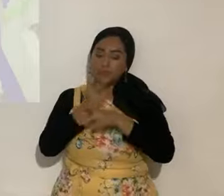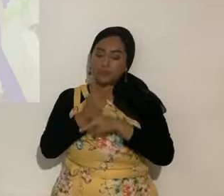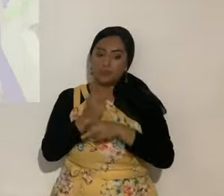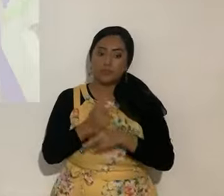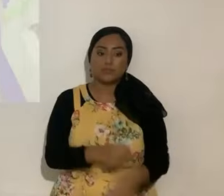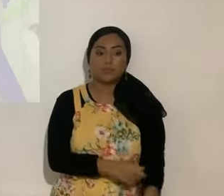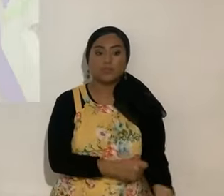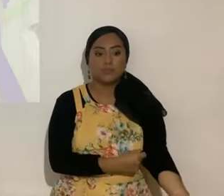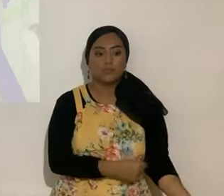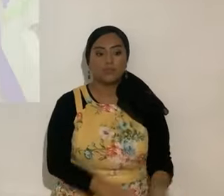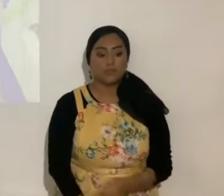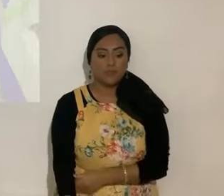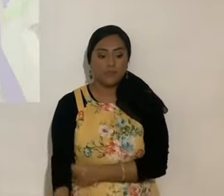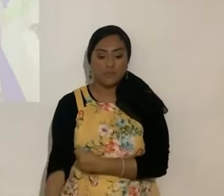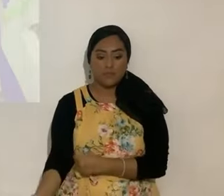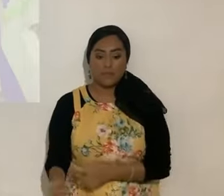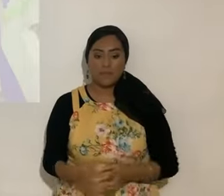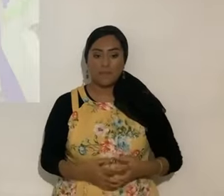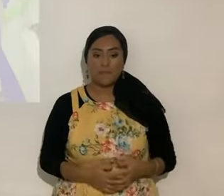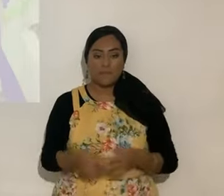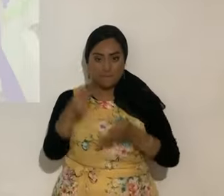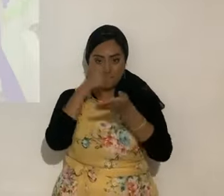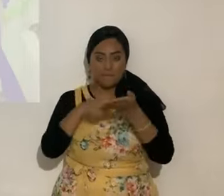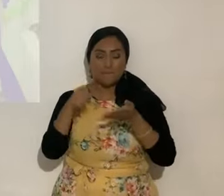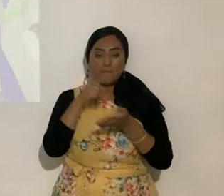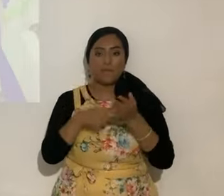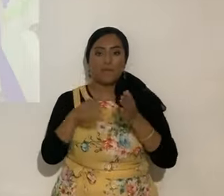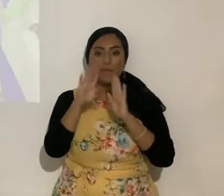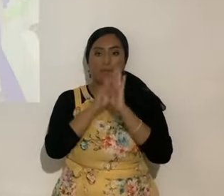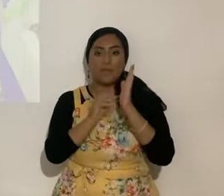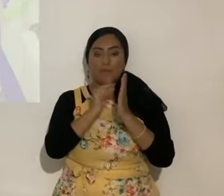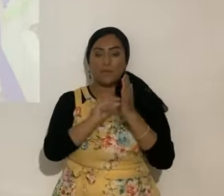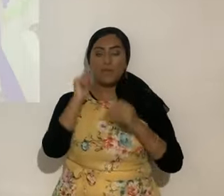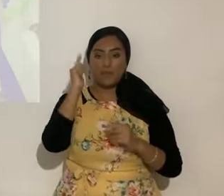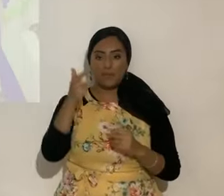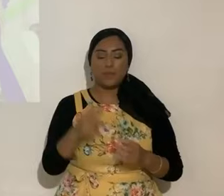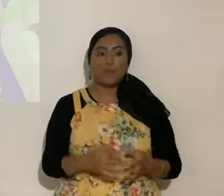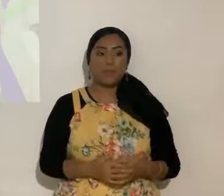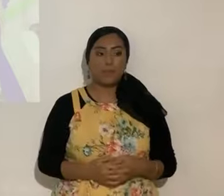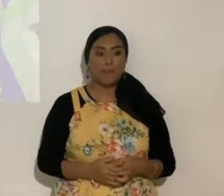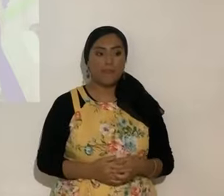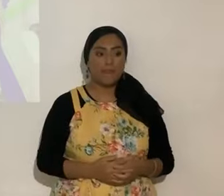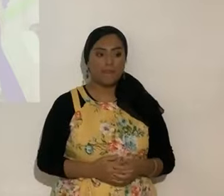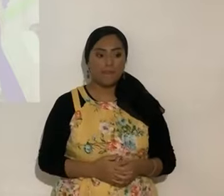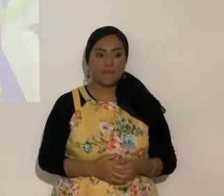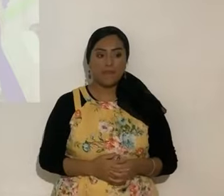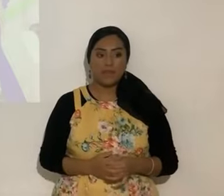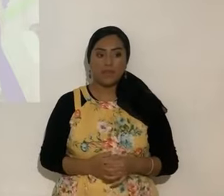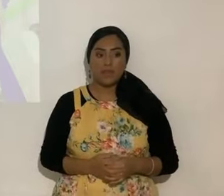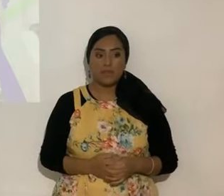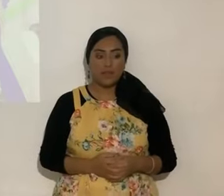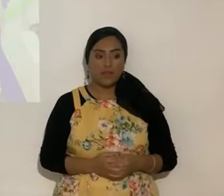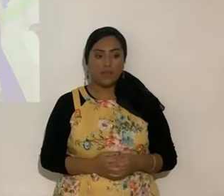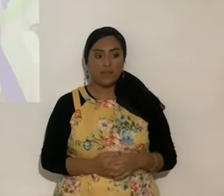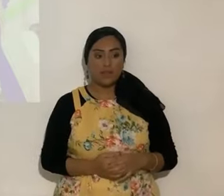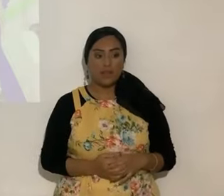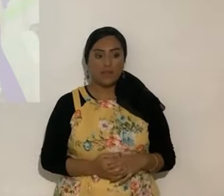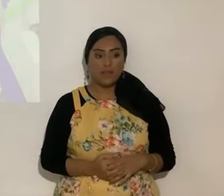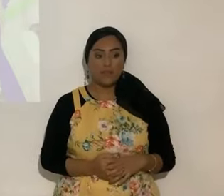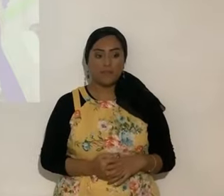estás lejos de él, ¿verdad? Búsquenla después, ahorita no se distraigan, ¿de acuerdo? Y si te la sabes, anótala, qué bueno,